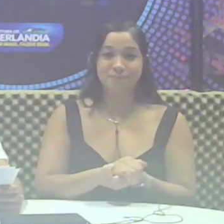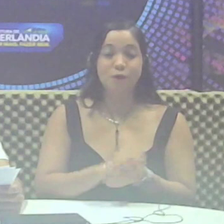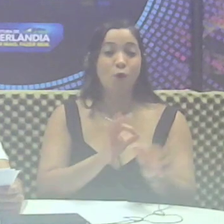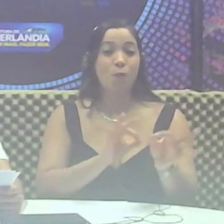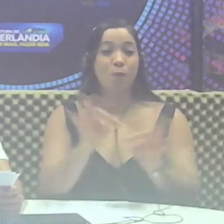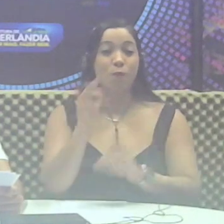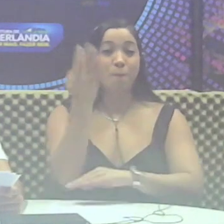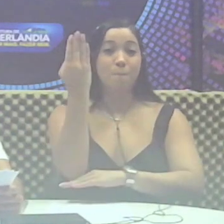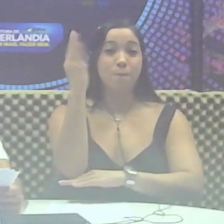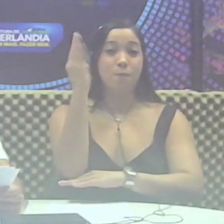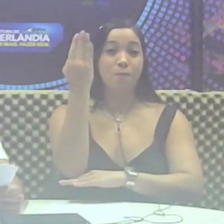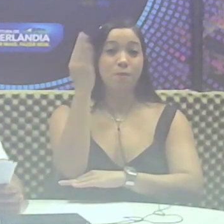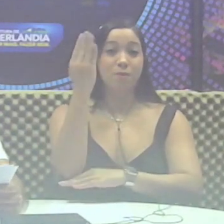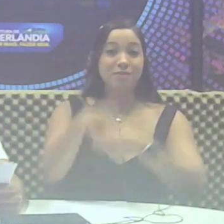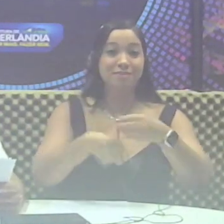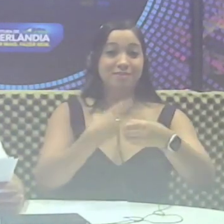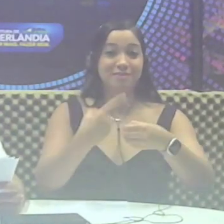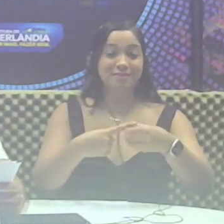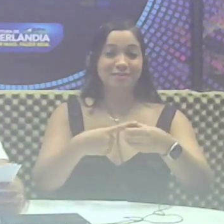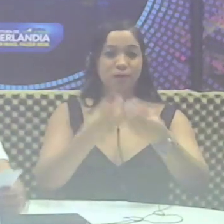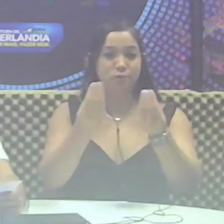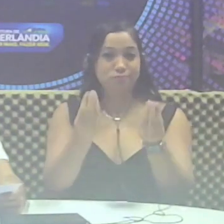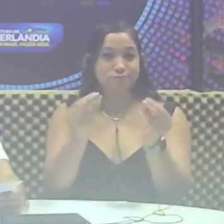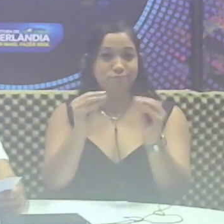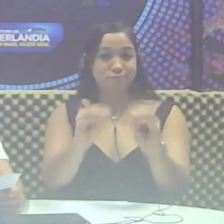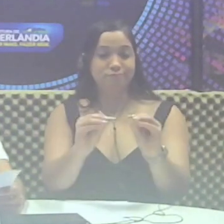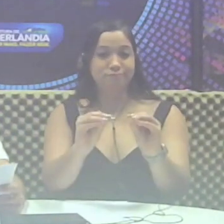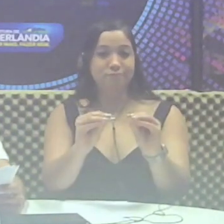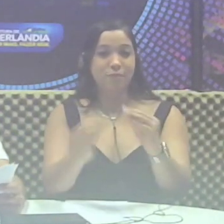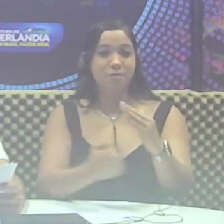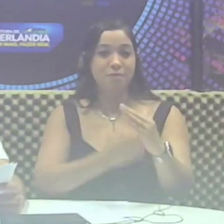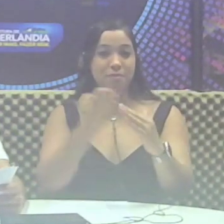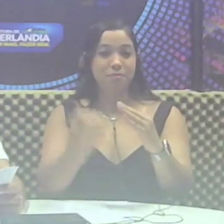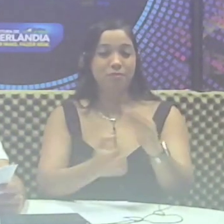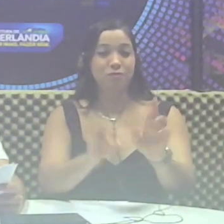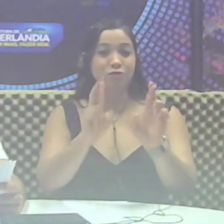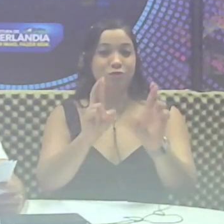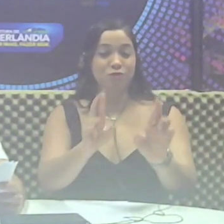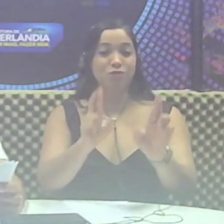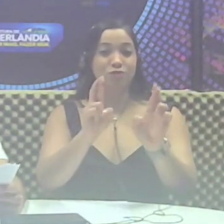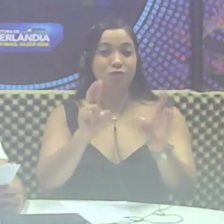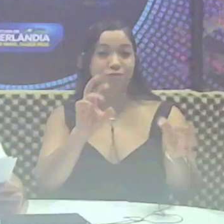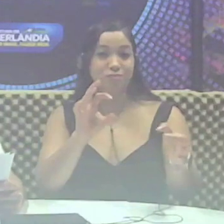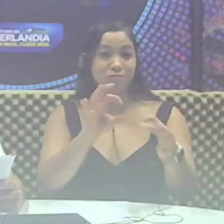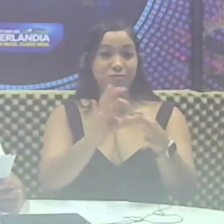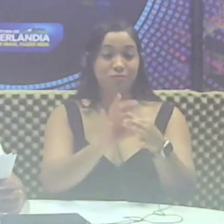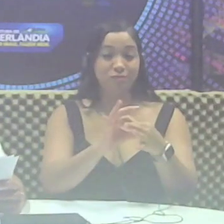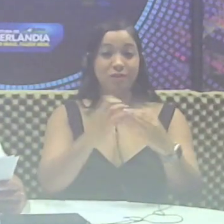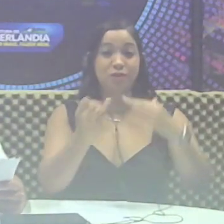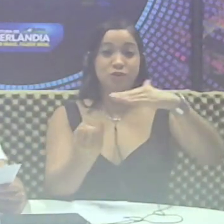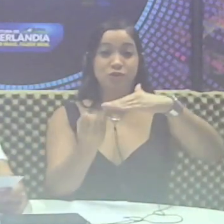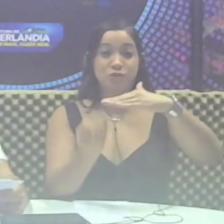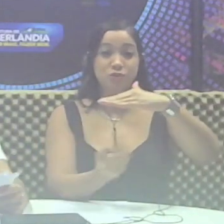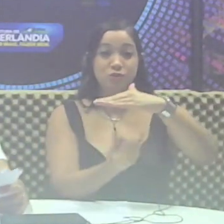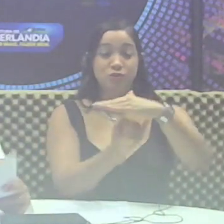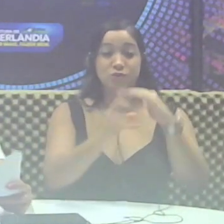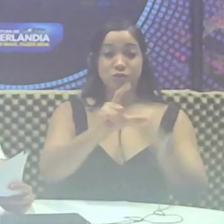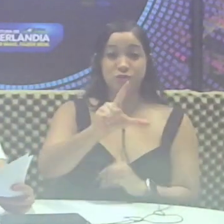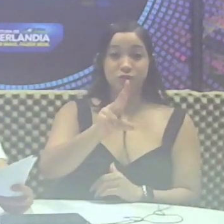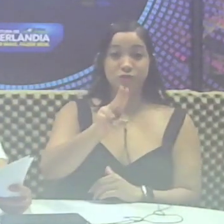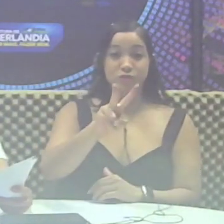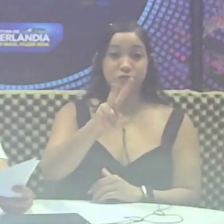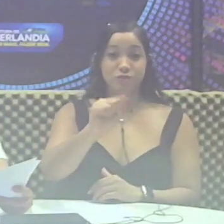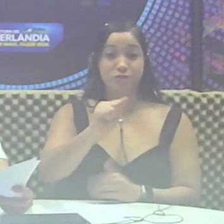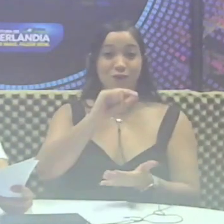do programa Buriti Cidade. A implementadora responsável pelo trabalho de plantio na parceria é o Instituto Luva,